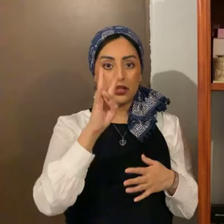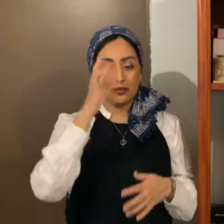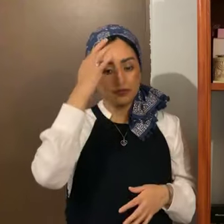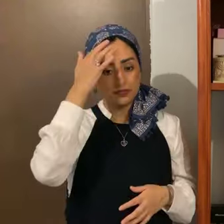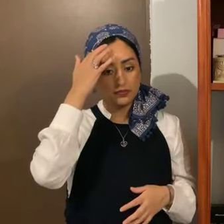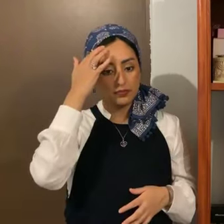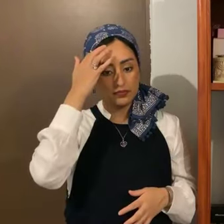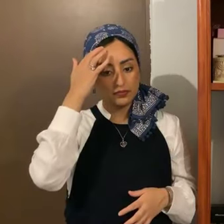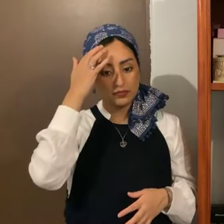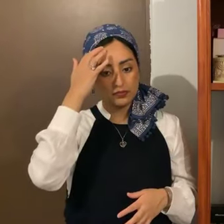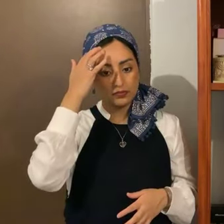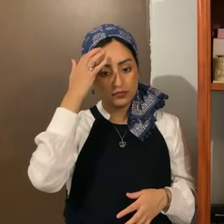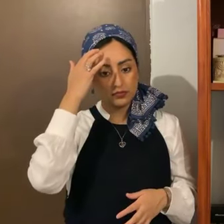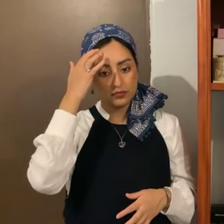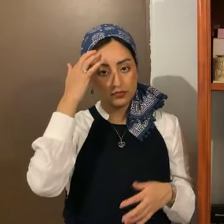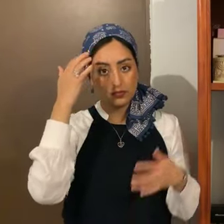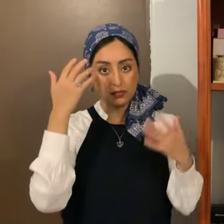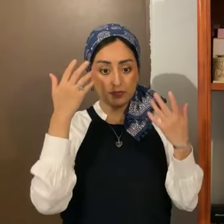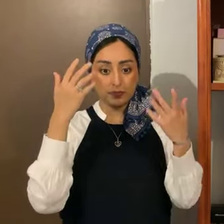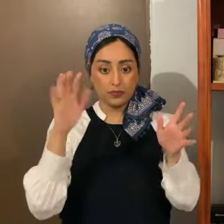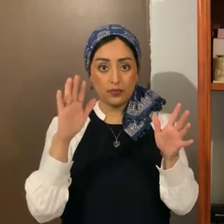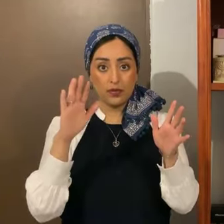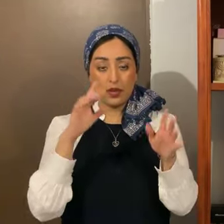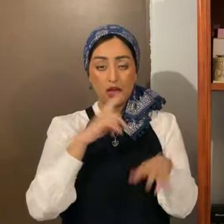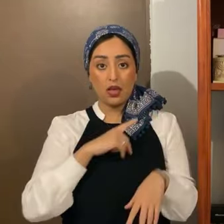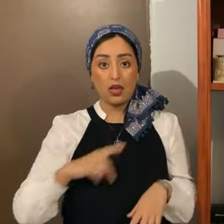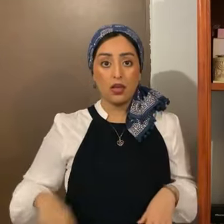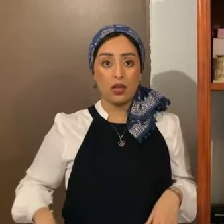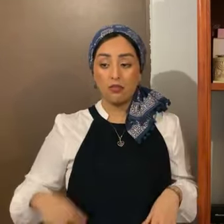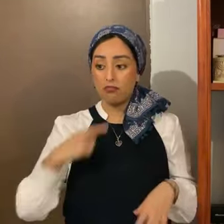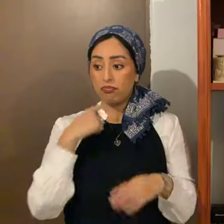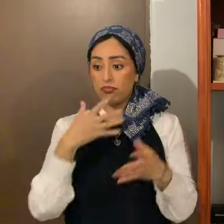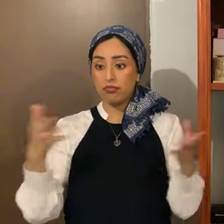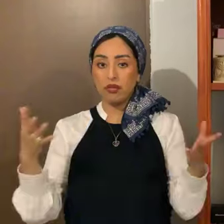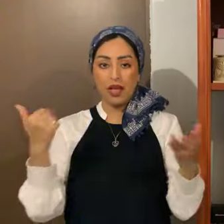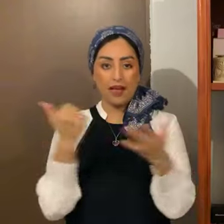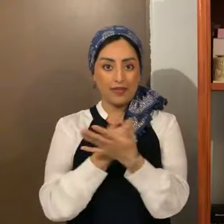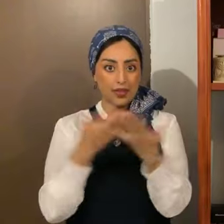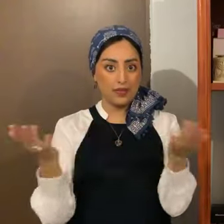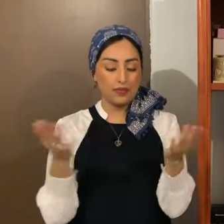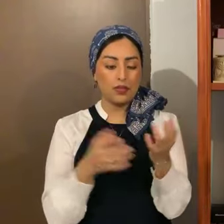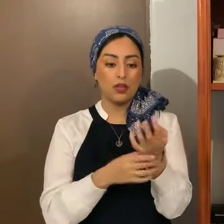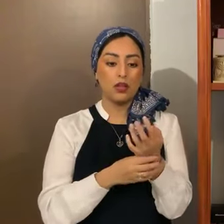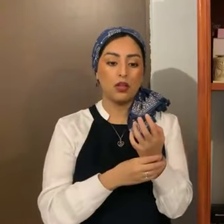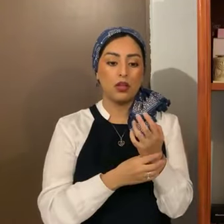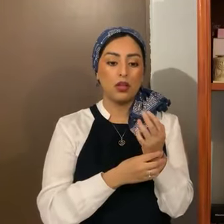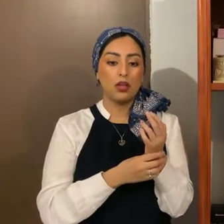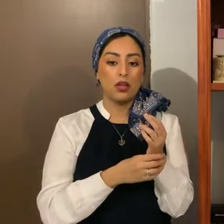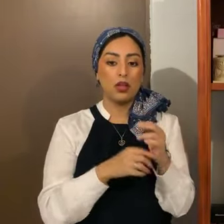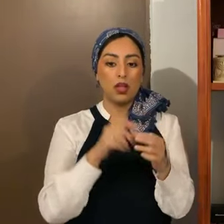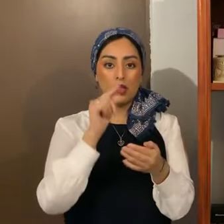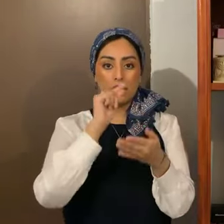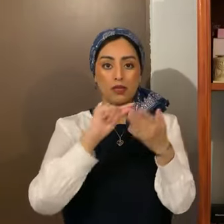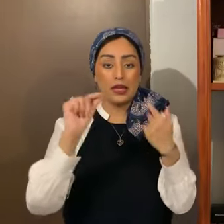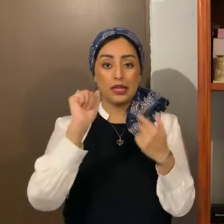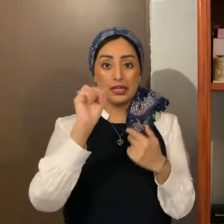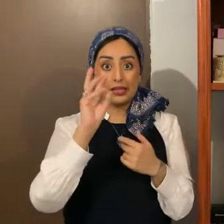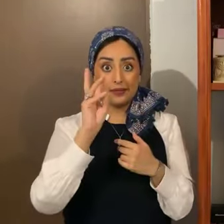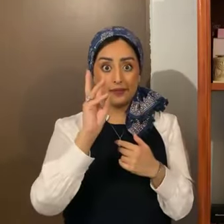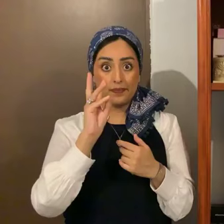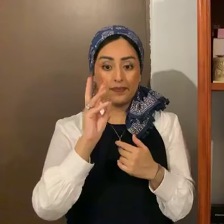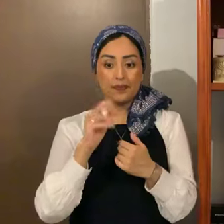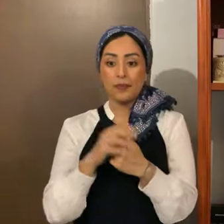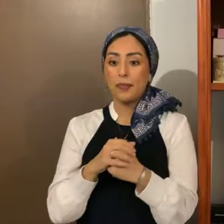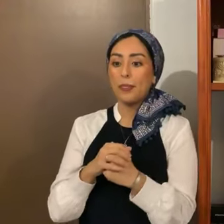7, ya una vez que el rey David declara todo lo que ya les expliqué, en el verso 6,